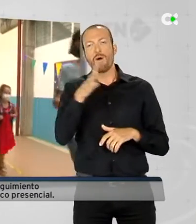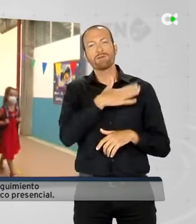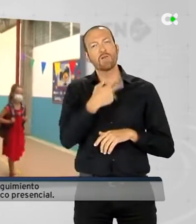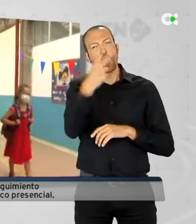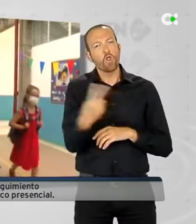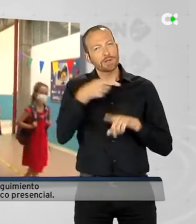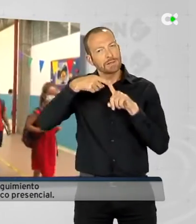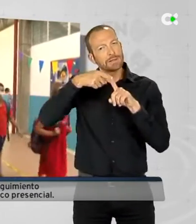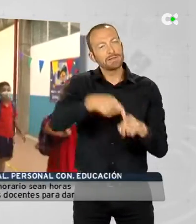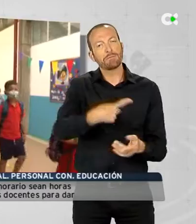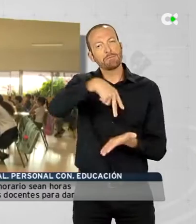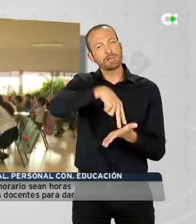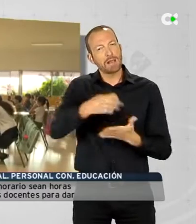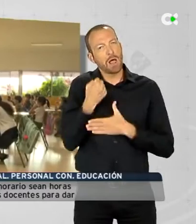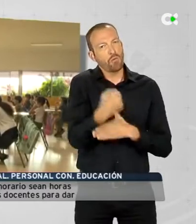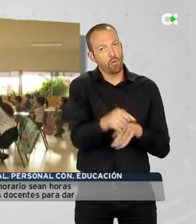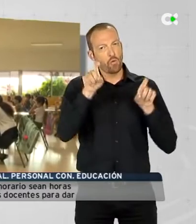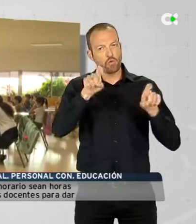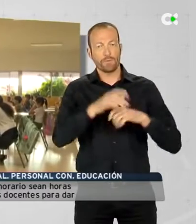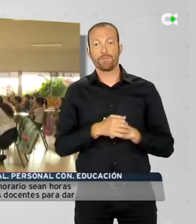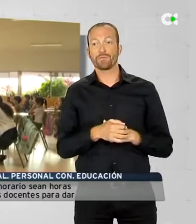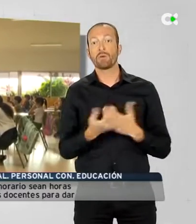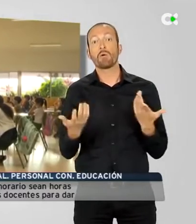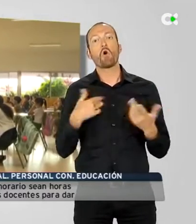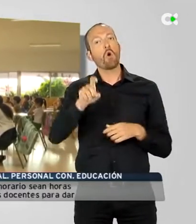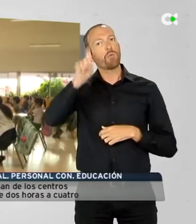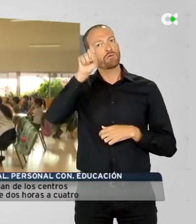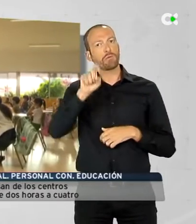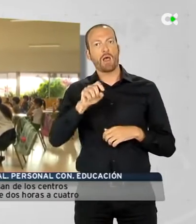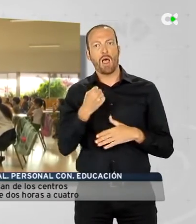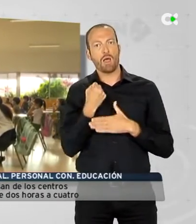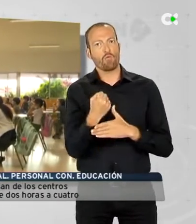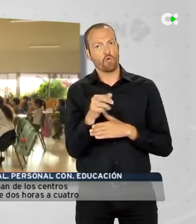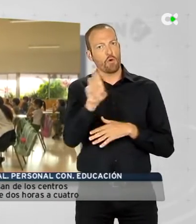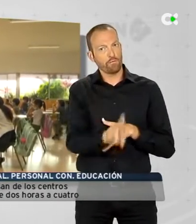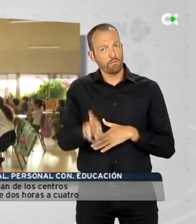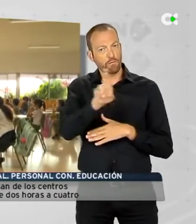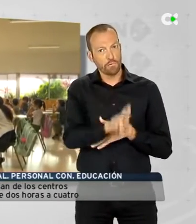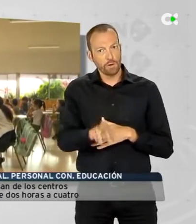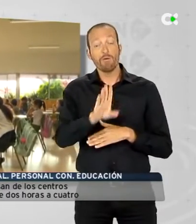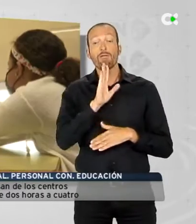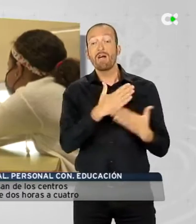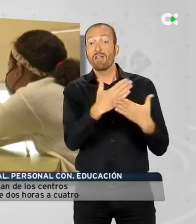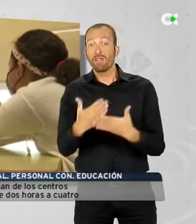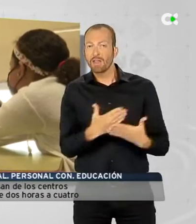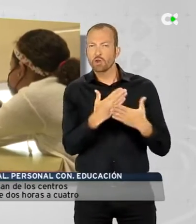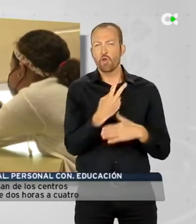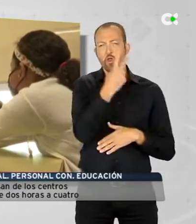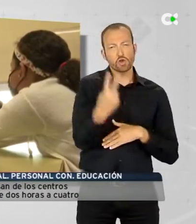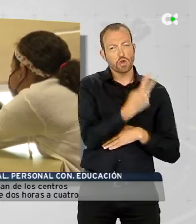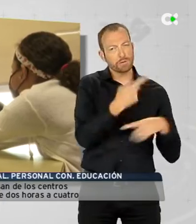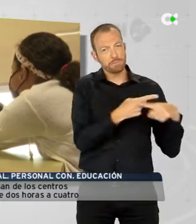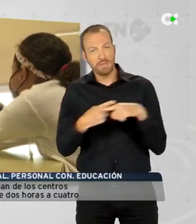pedagógico presencial. Que el saldo horario sea horas que tendrán los docentes para dar refuerzo, pasan de los centros de una media de 2 horas